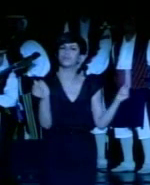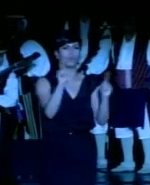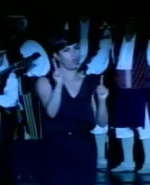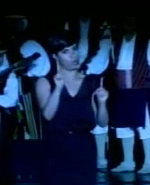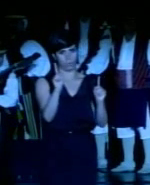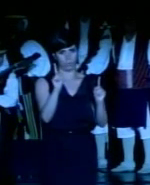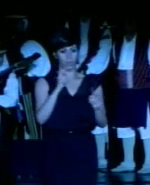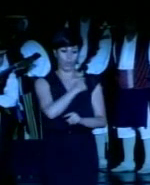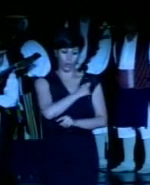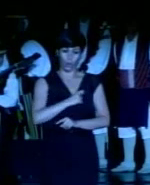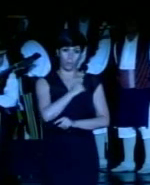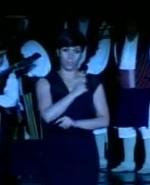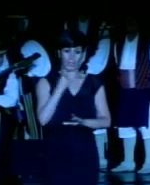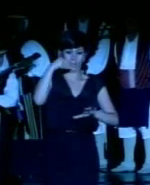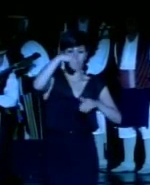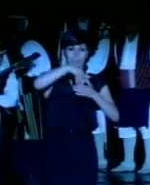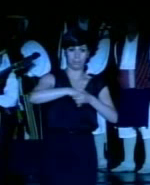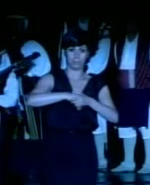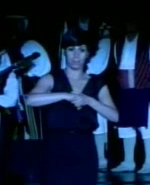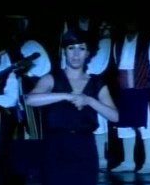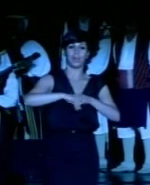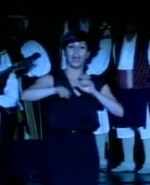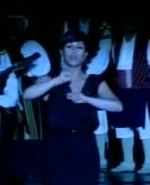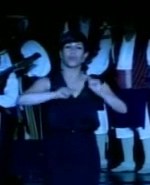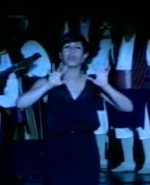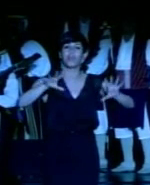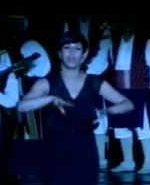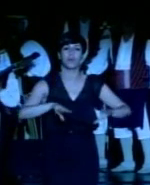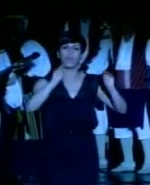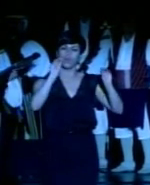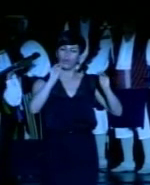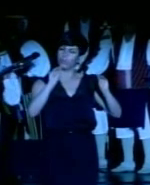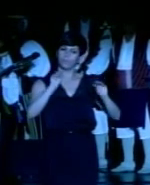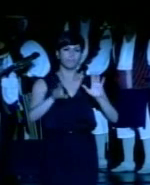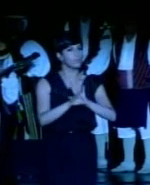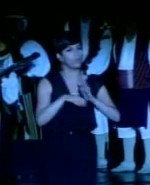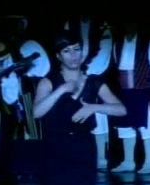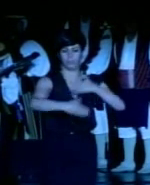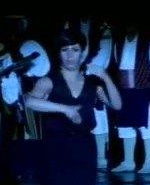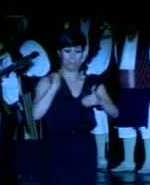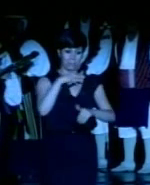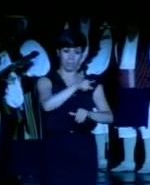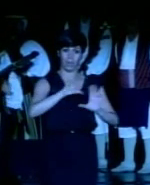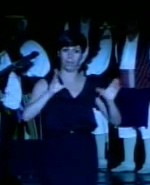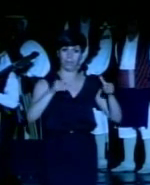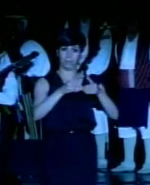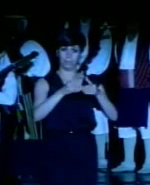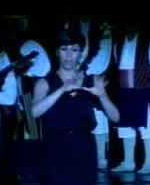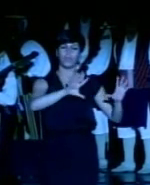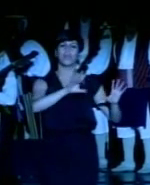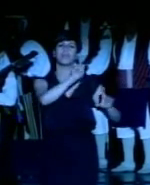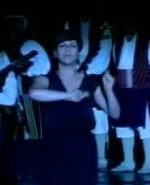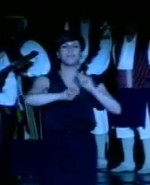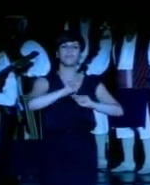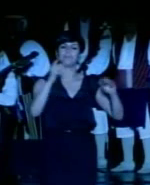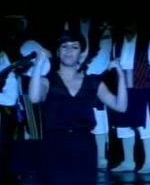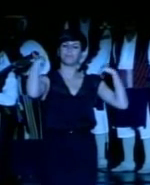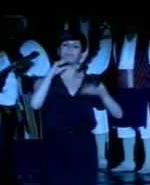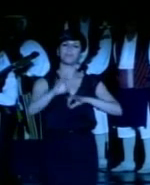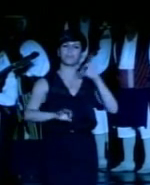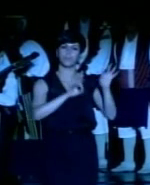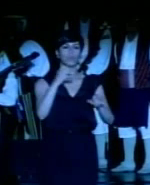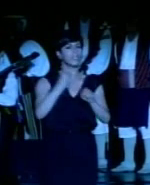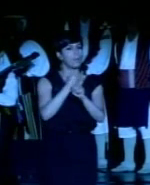el comité que constituyen estas 10 agrupaciones burgalesas que se encargan de su organización y que tan buen trabajo